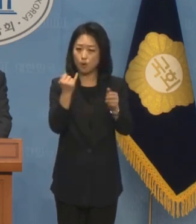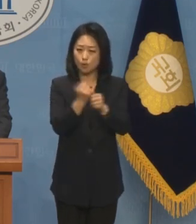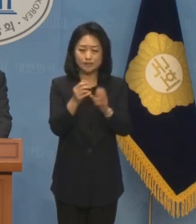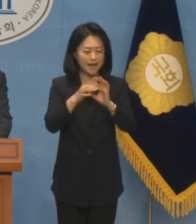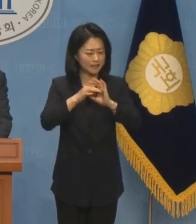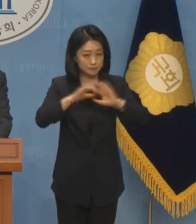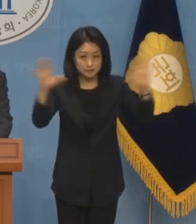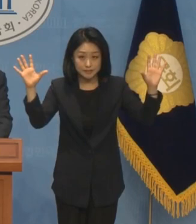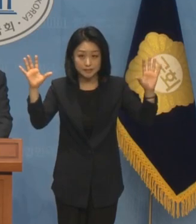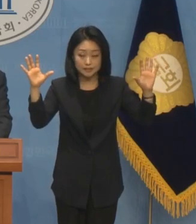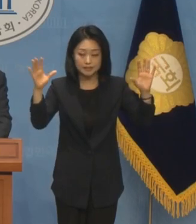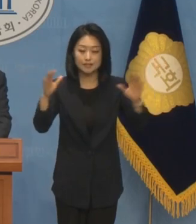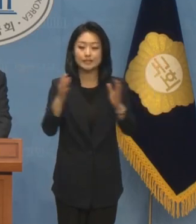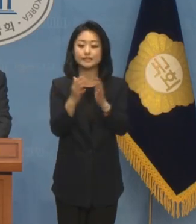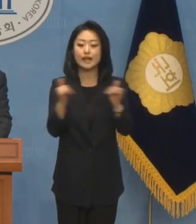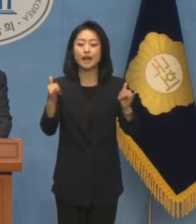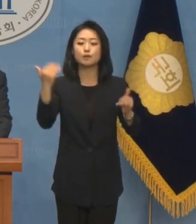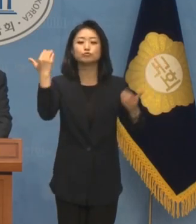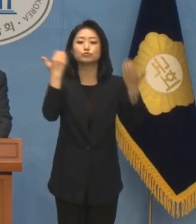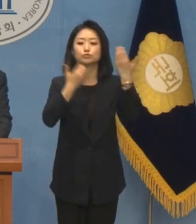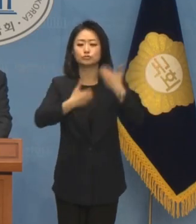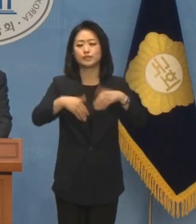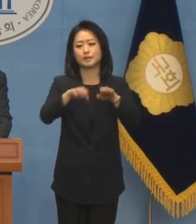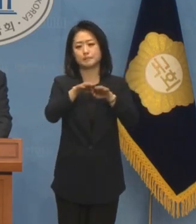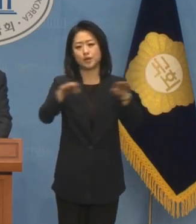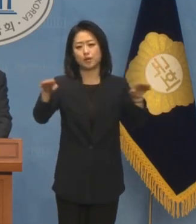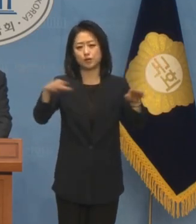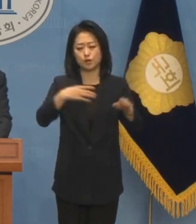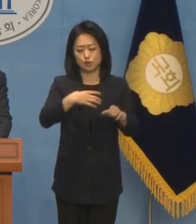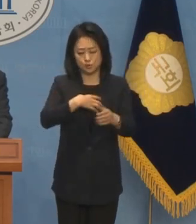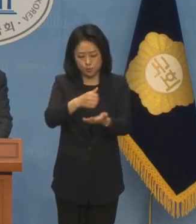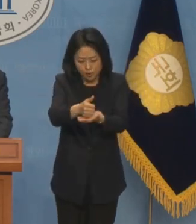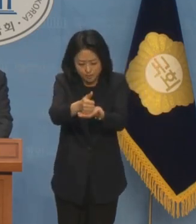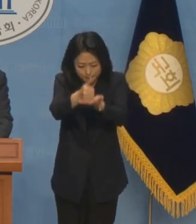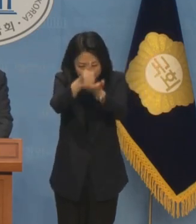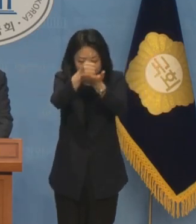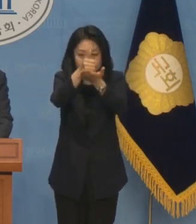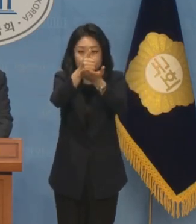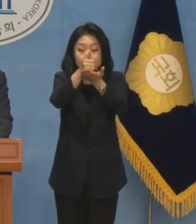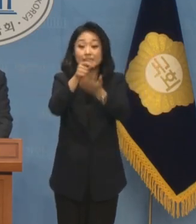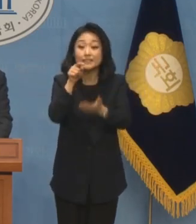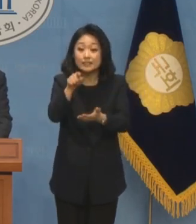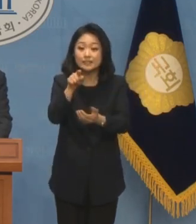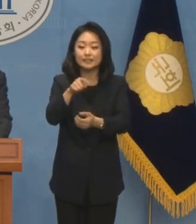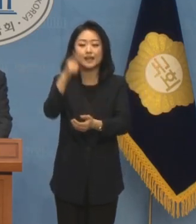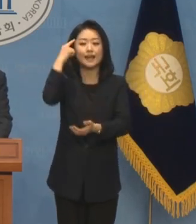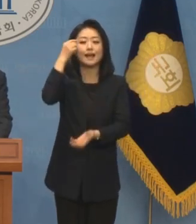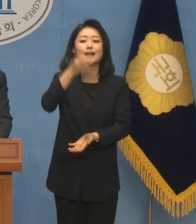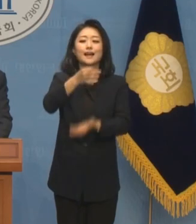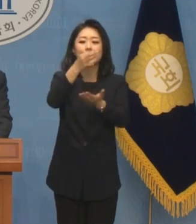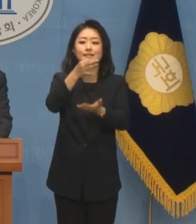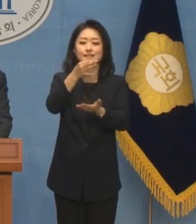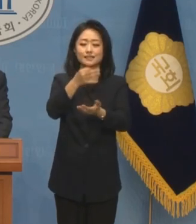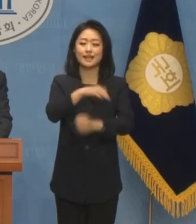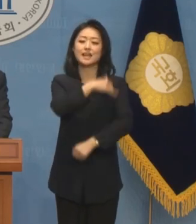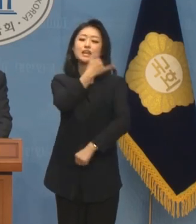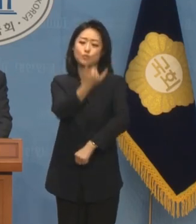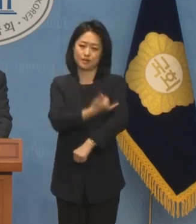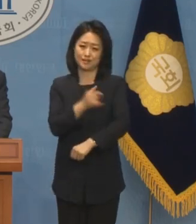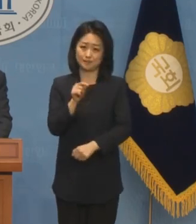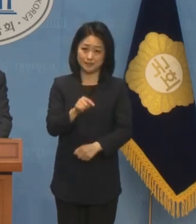등과 관계없이 인간으로서의 조성을 가진다는 큰 틀의 가치에서 비롯된 것